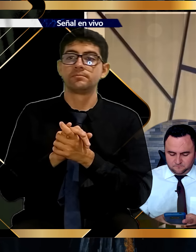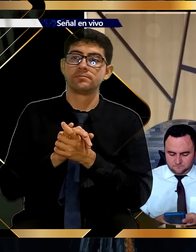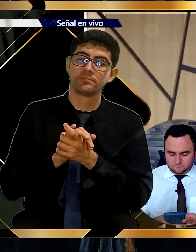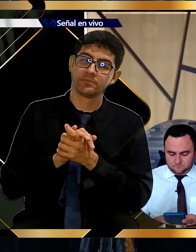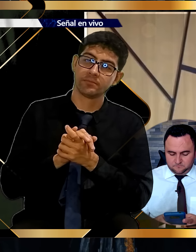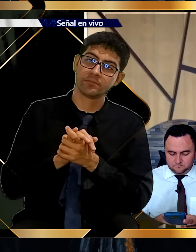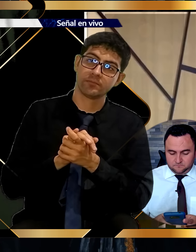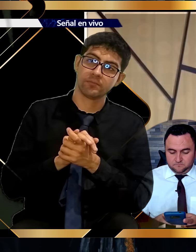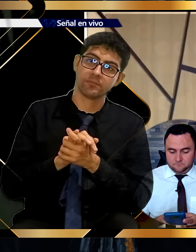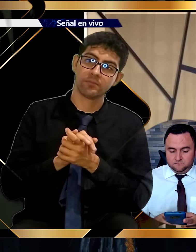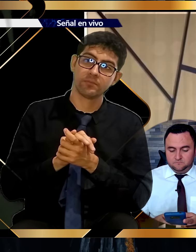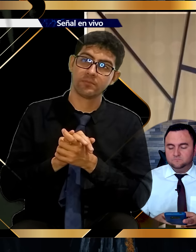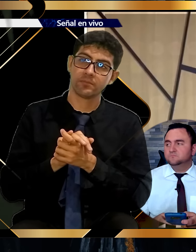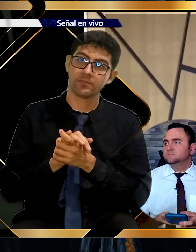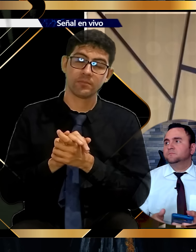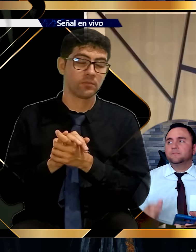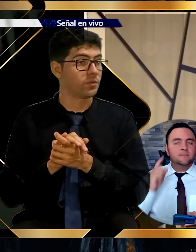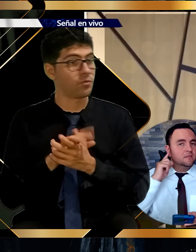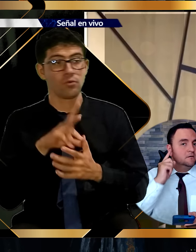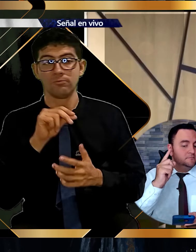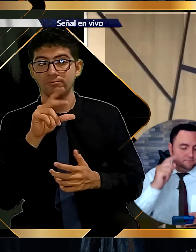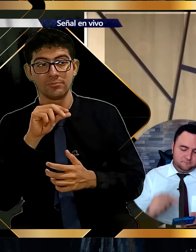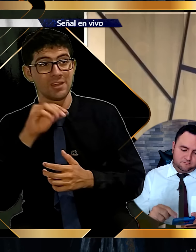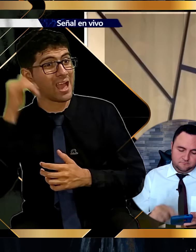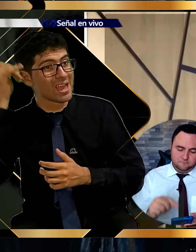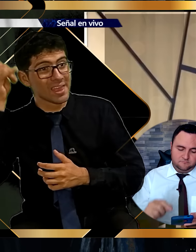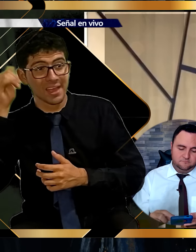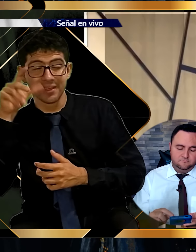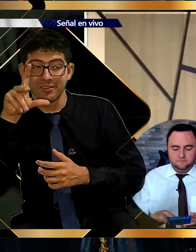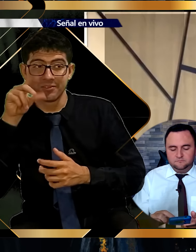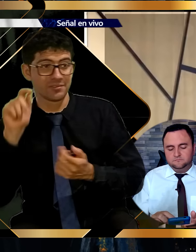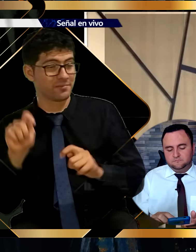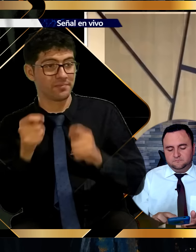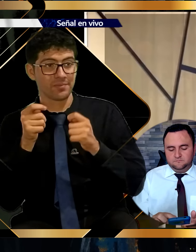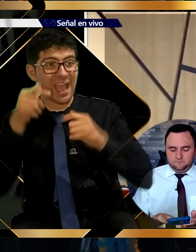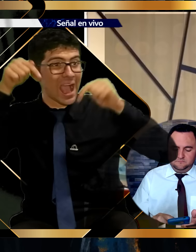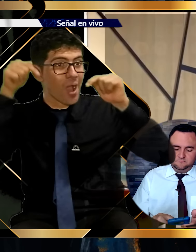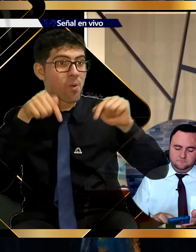hay salvación. Tiene que morirse seguro de que está salvo aquí, ahora.